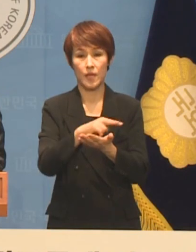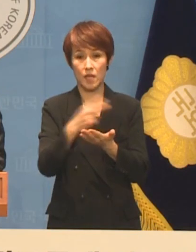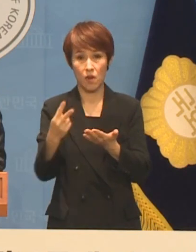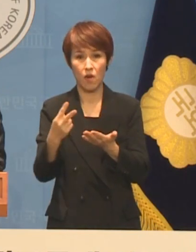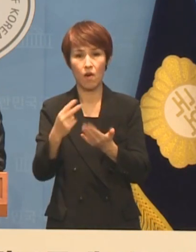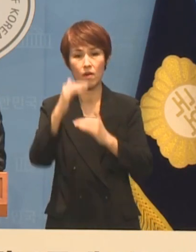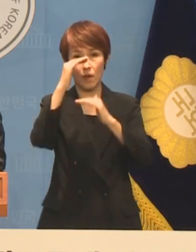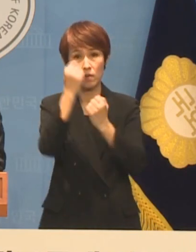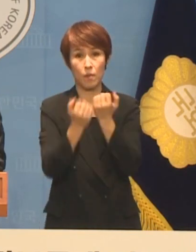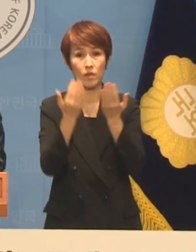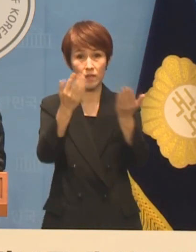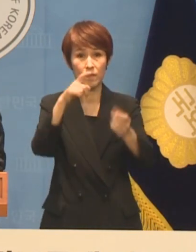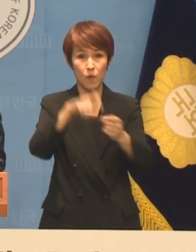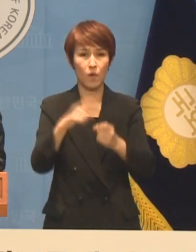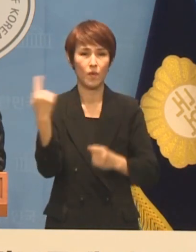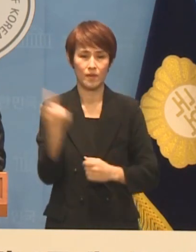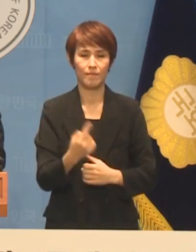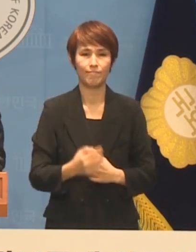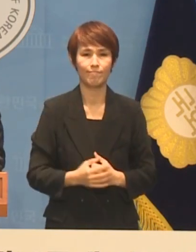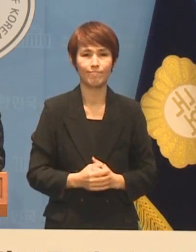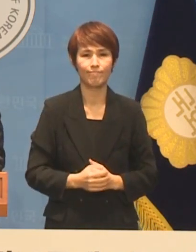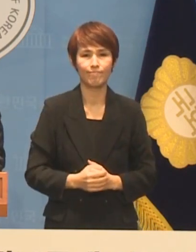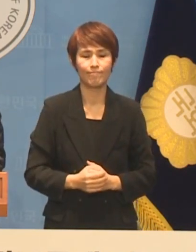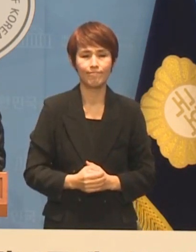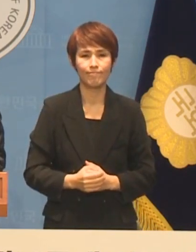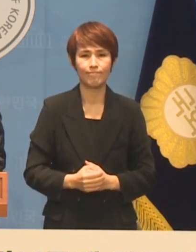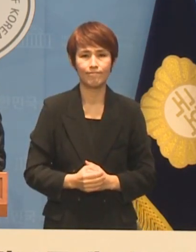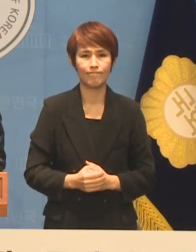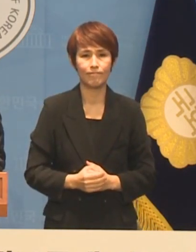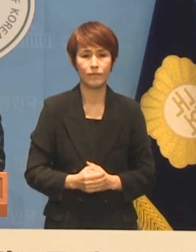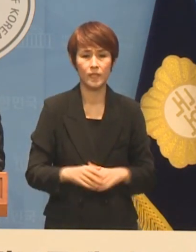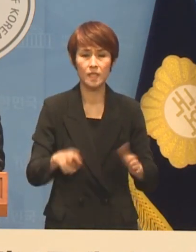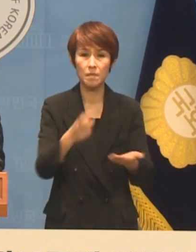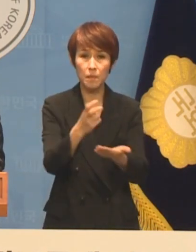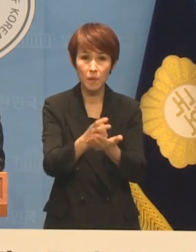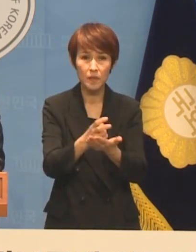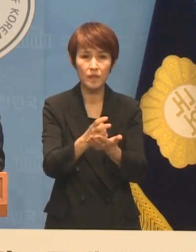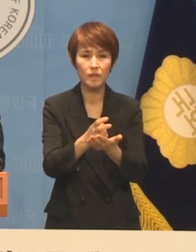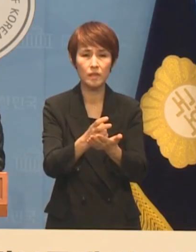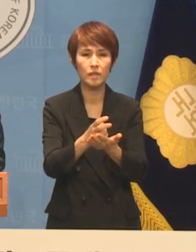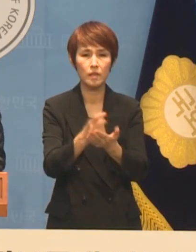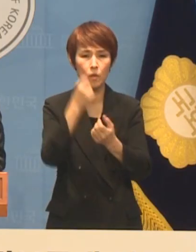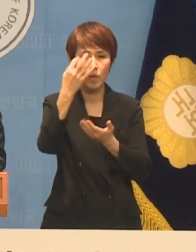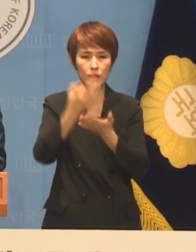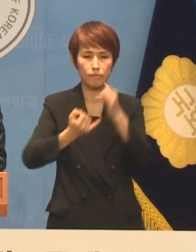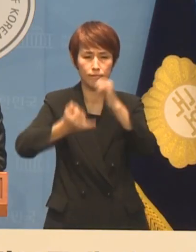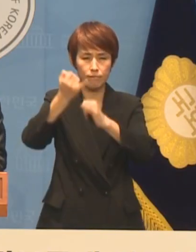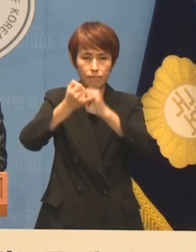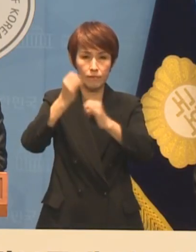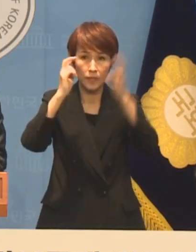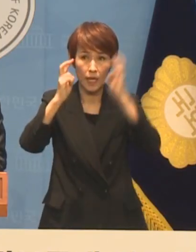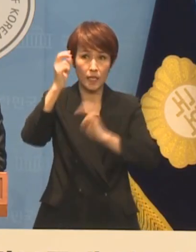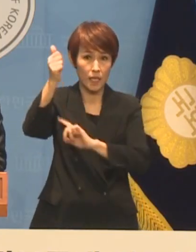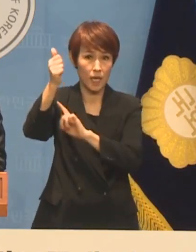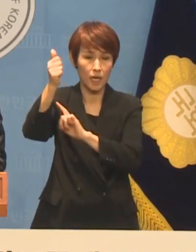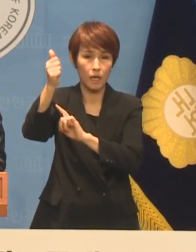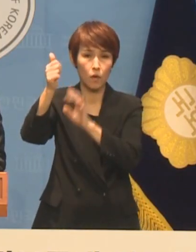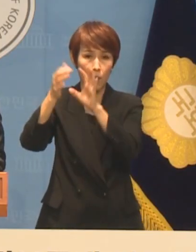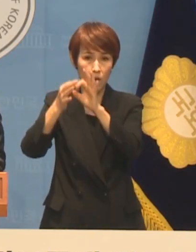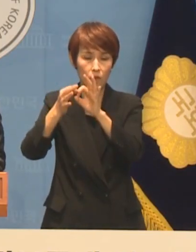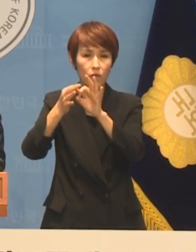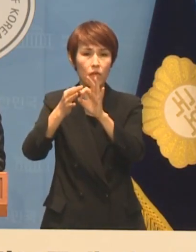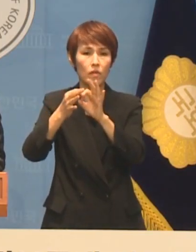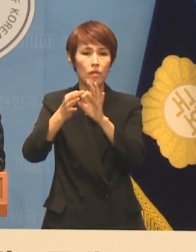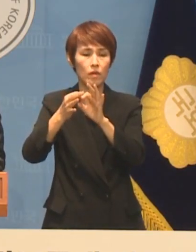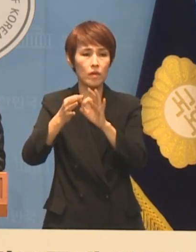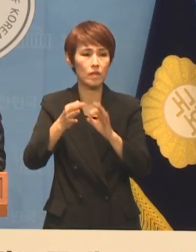배경과 내용을 설명드리기 위해서 이 자리에 섰습니다. 현행법은 임금체불 사업주에 대한 정보를 구직자에게